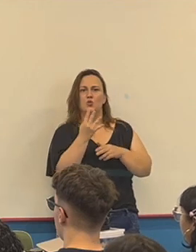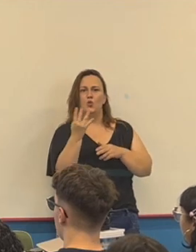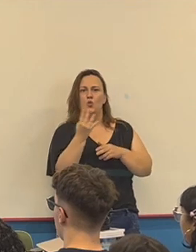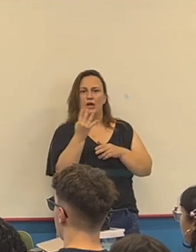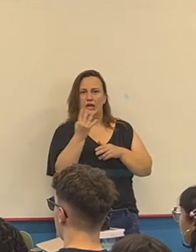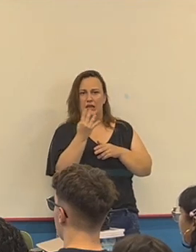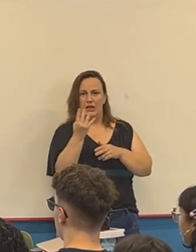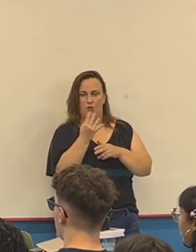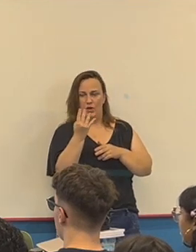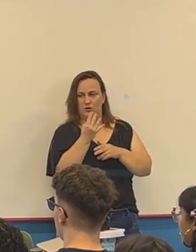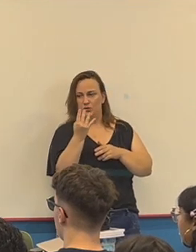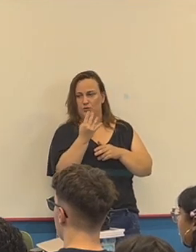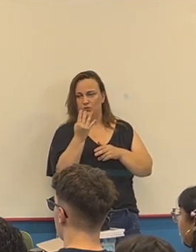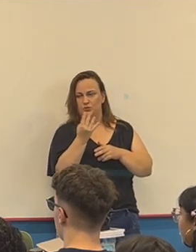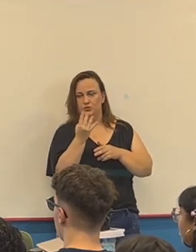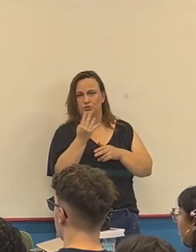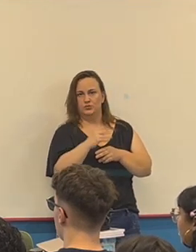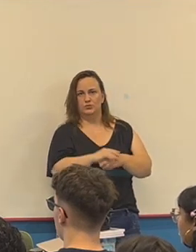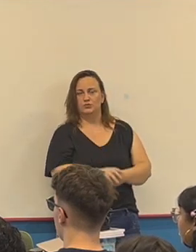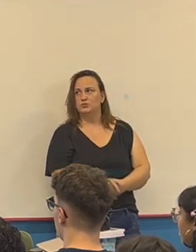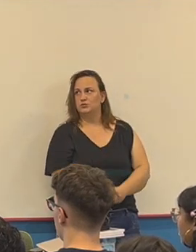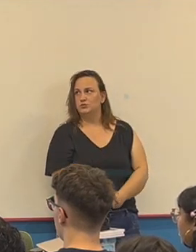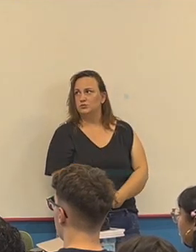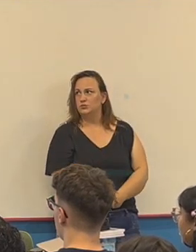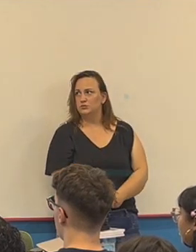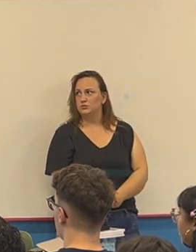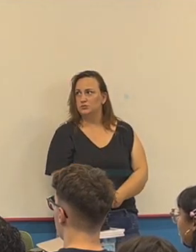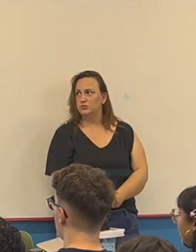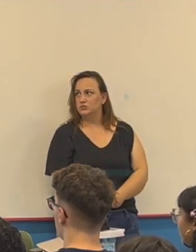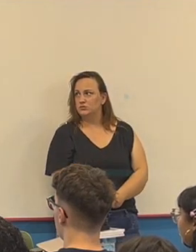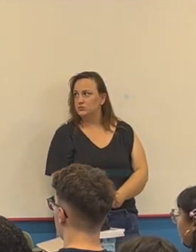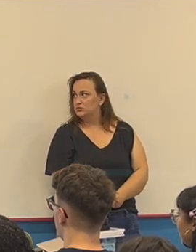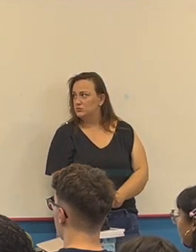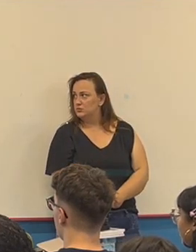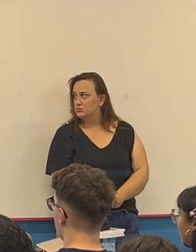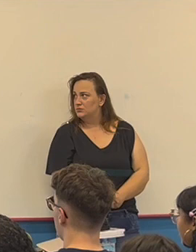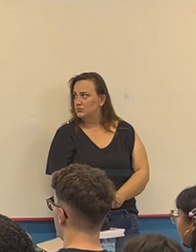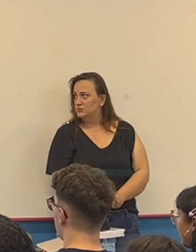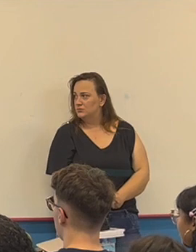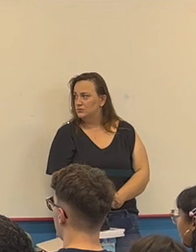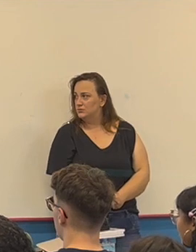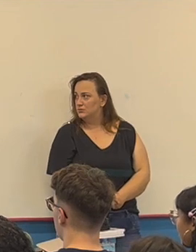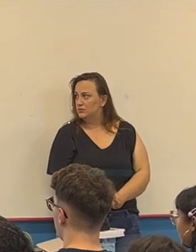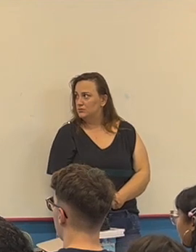44? Posso. Deixa eu ver se foi uma que eu me esquivei também.